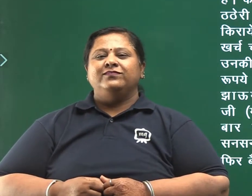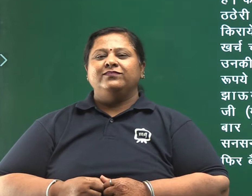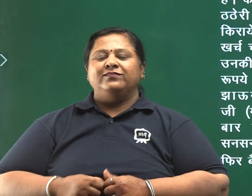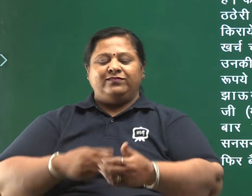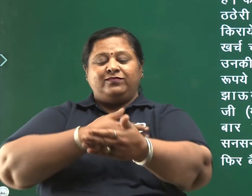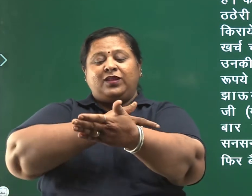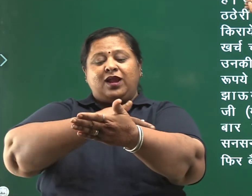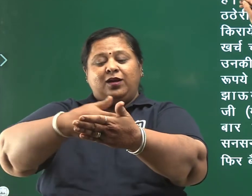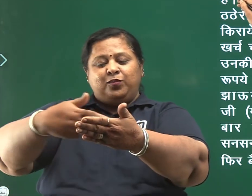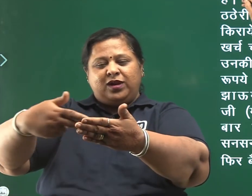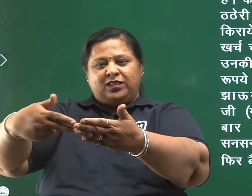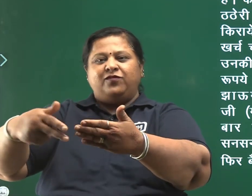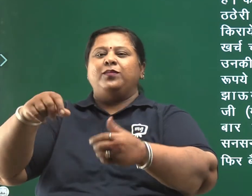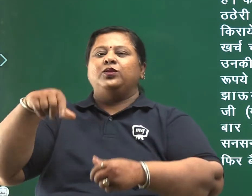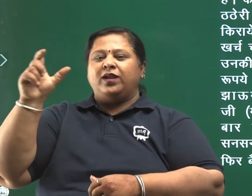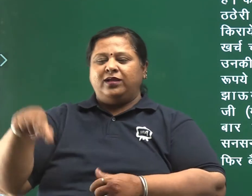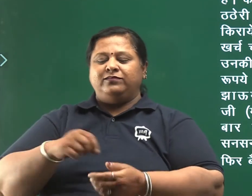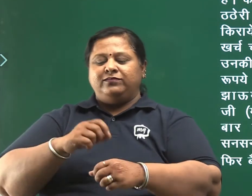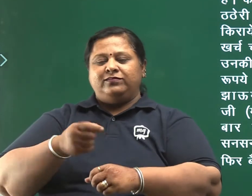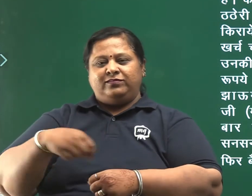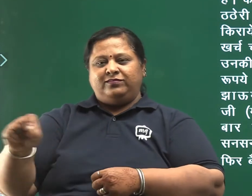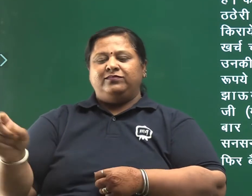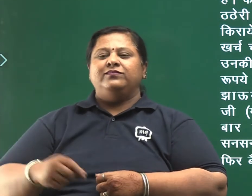अन्नपूर्णा नंद वर्मा द्वारा